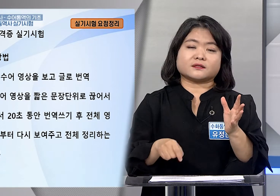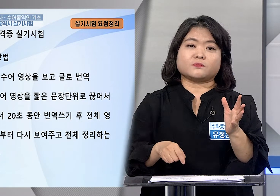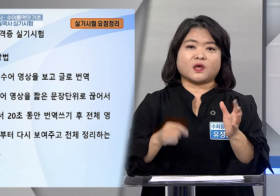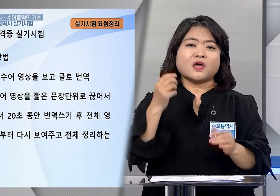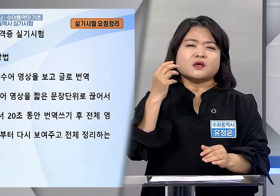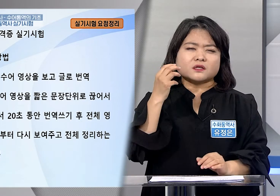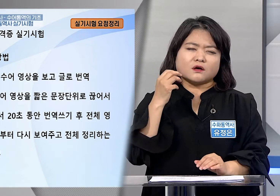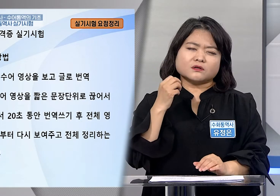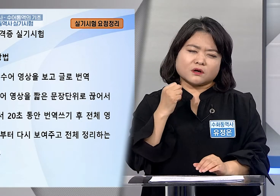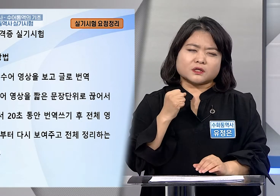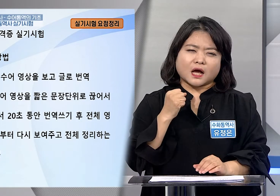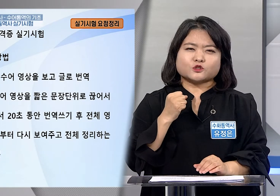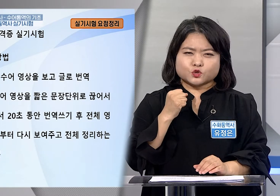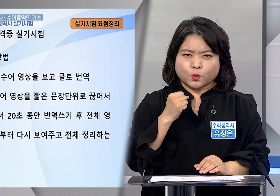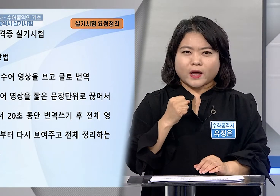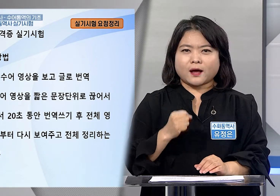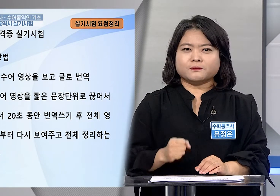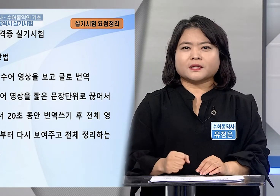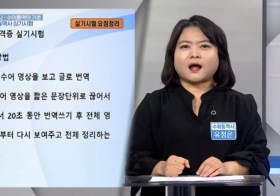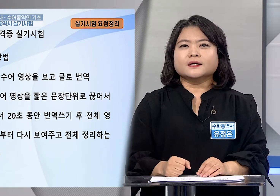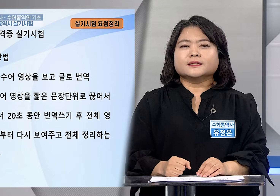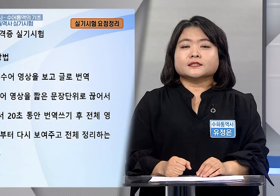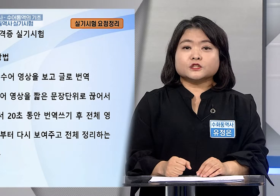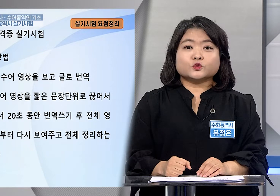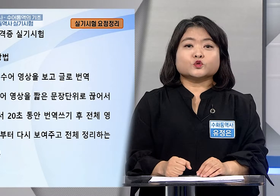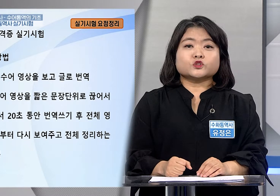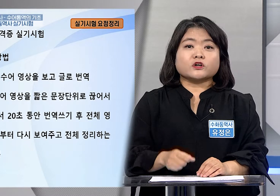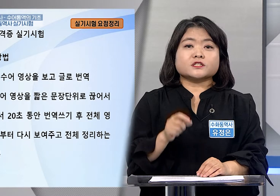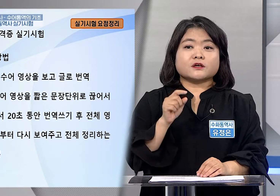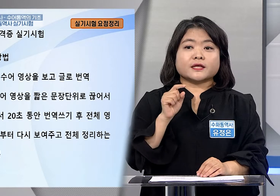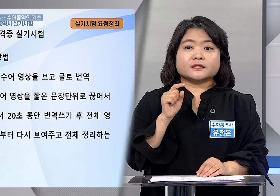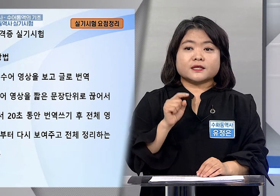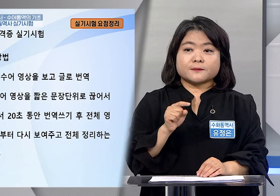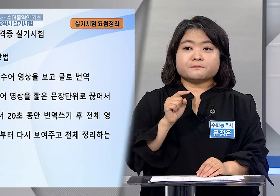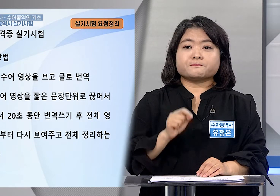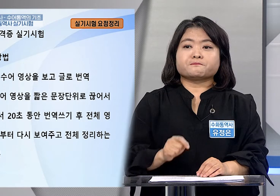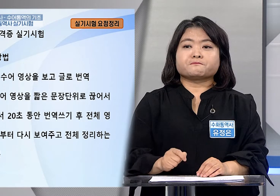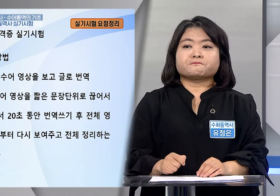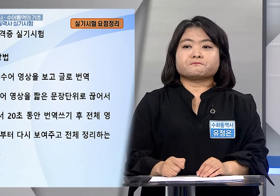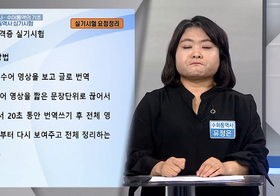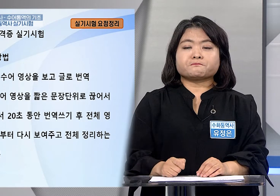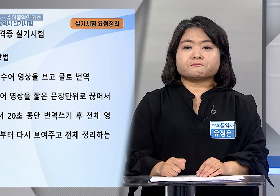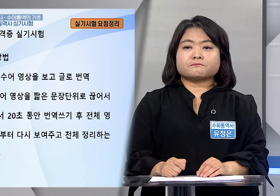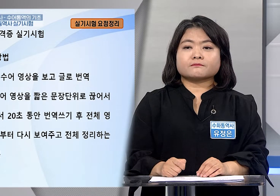때문에 기억력이 아주 좋아야 합니다. 그리고 여기서의 팁은